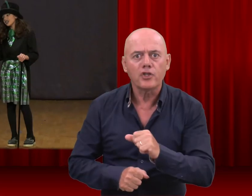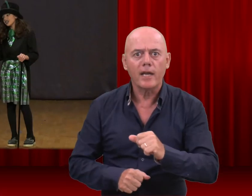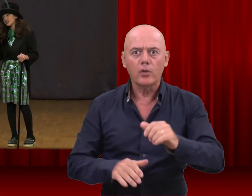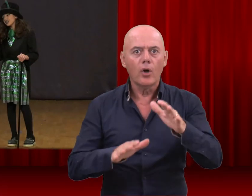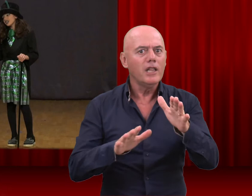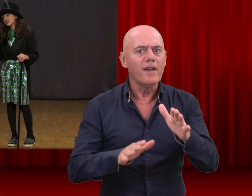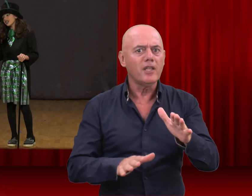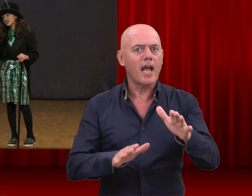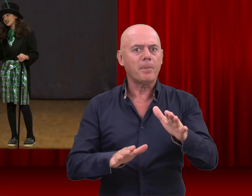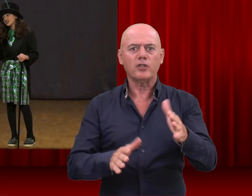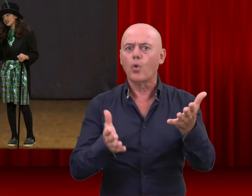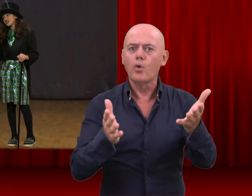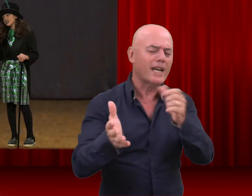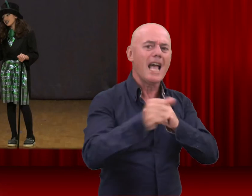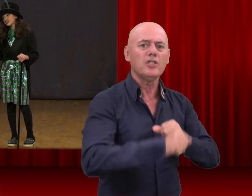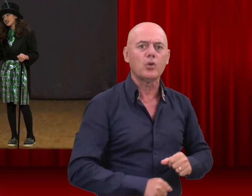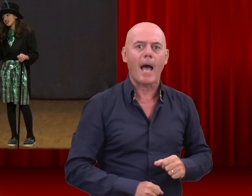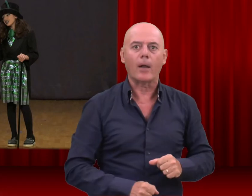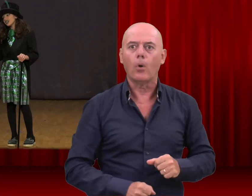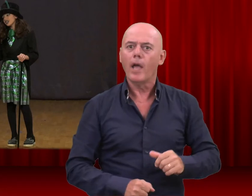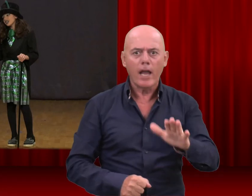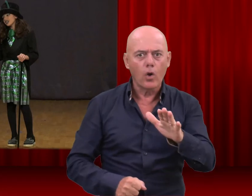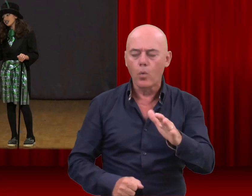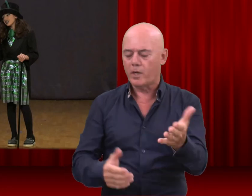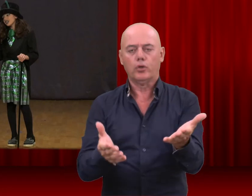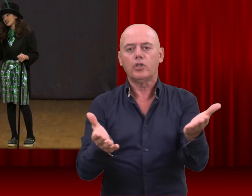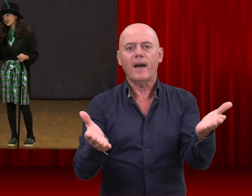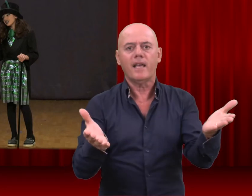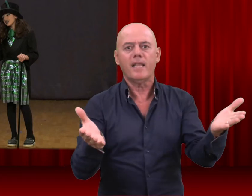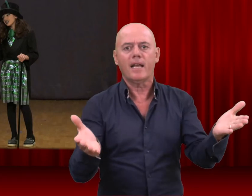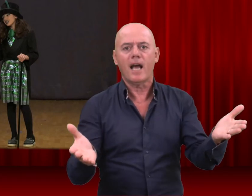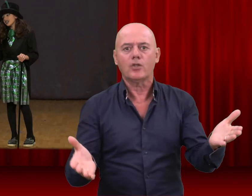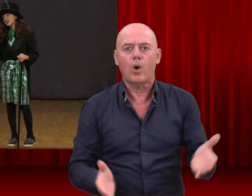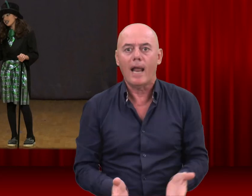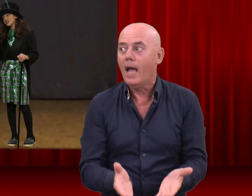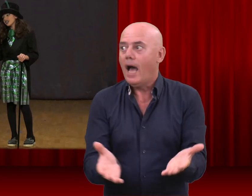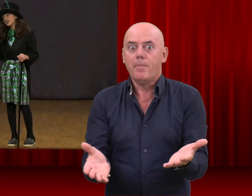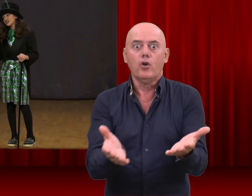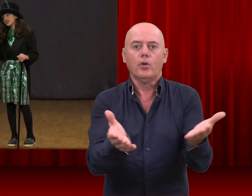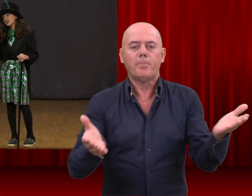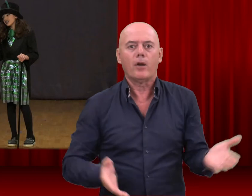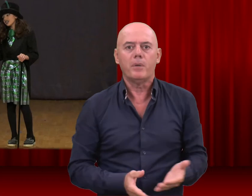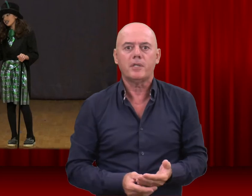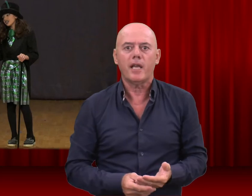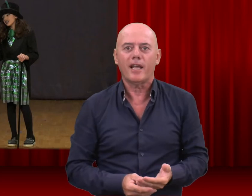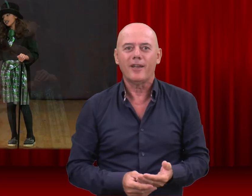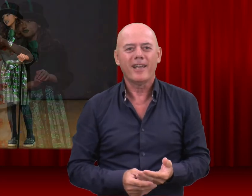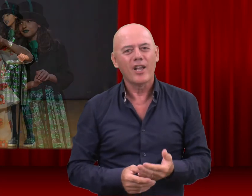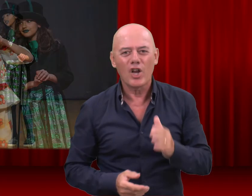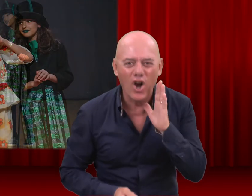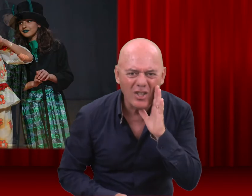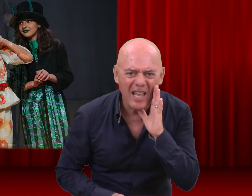così facendo diventerai presto un gran somaro e comunque se non ti va di andare a scuola almeno impara un